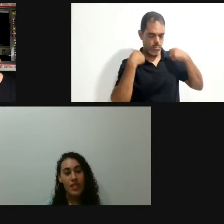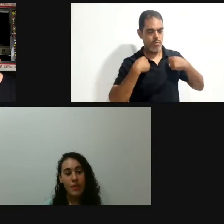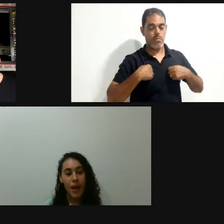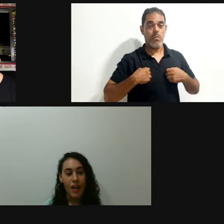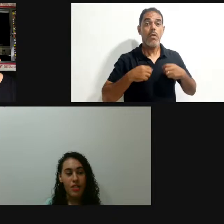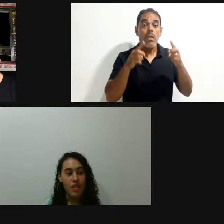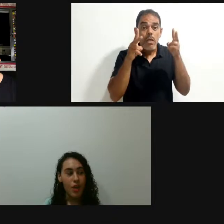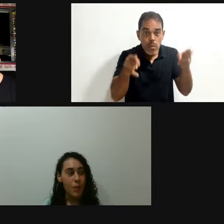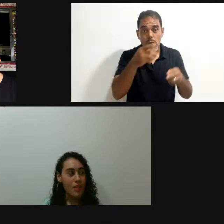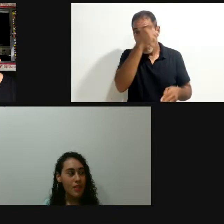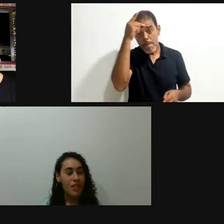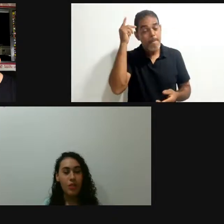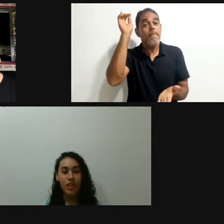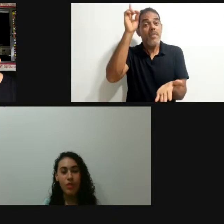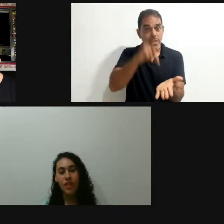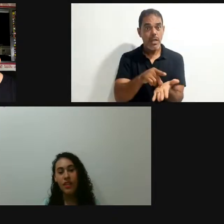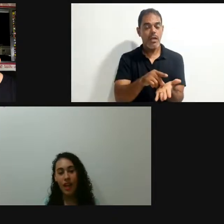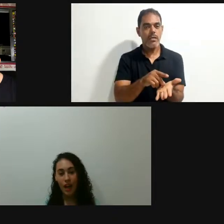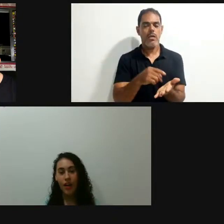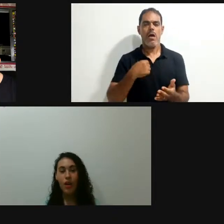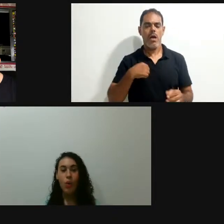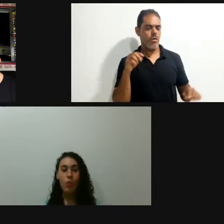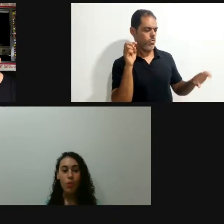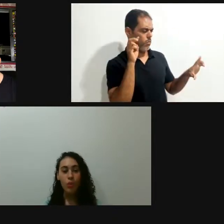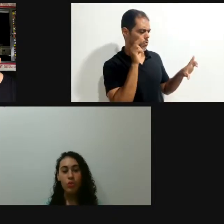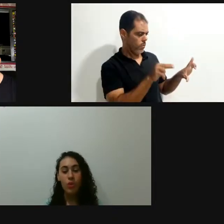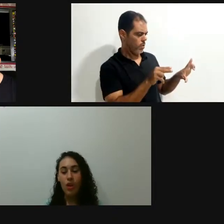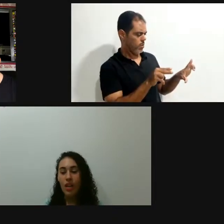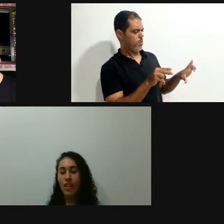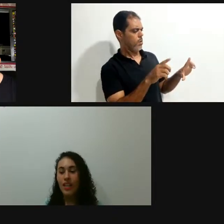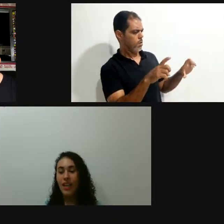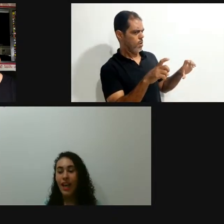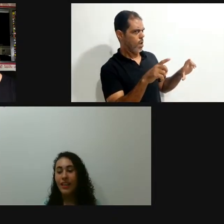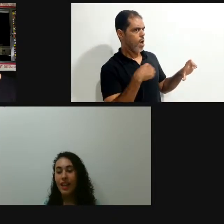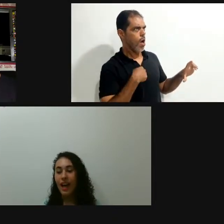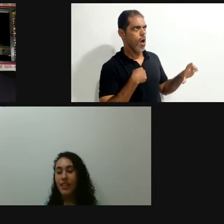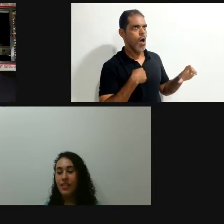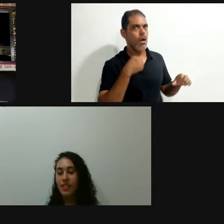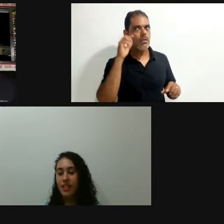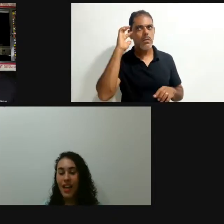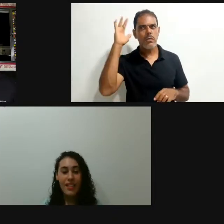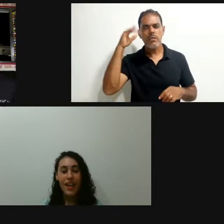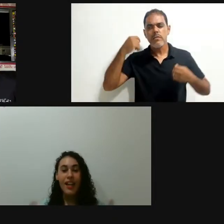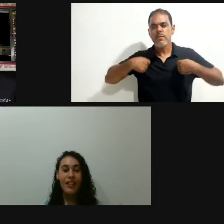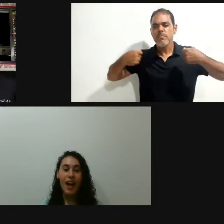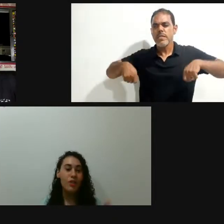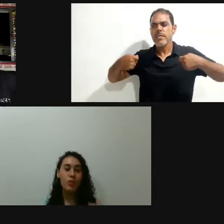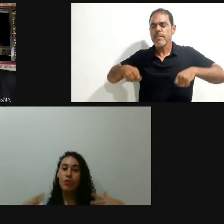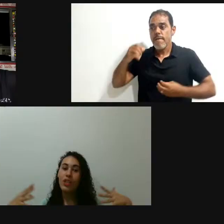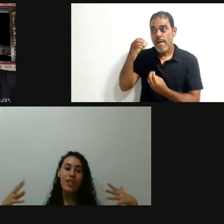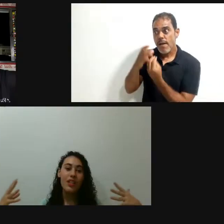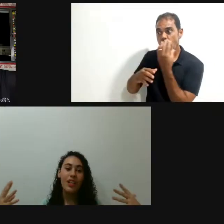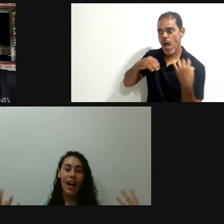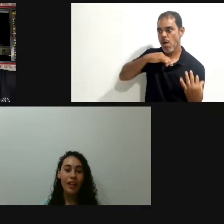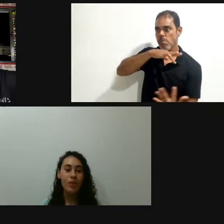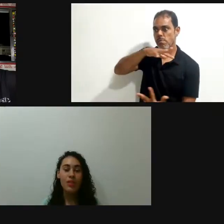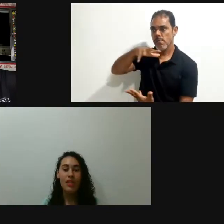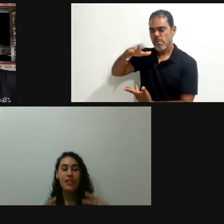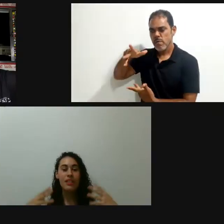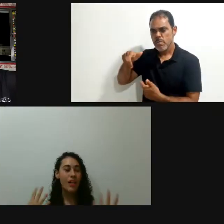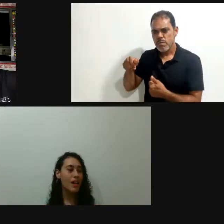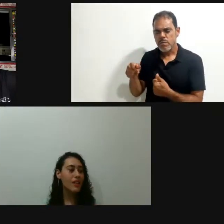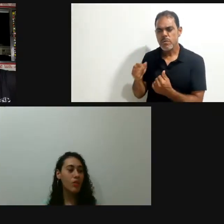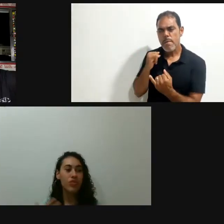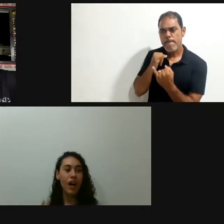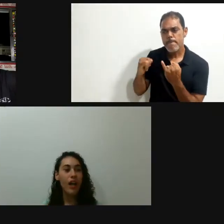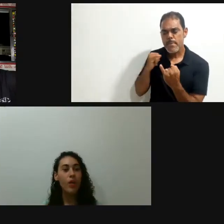que eu vi essa imagem, eu pensei, gente, eu tenho que criar um mundo que retrate essa realidade, um mundo em que gatos